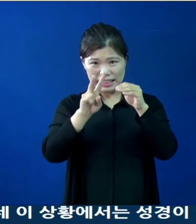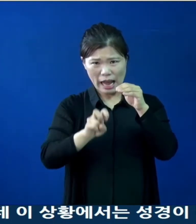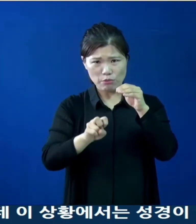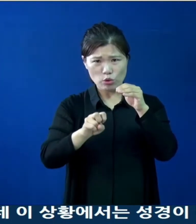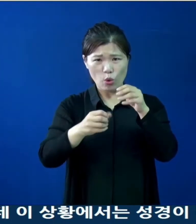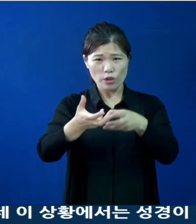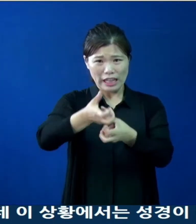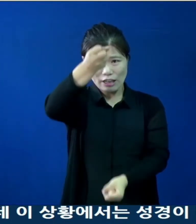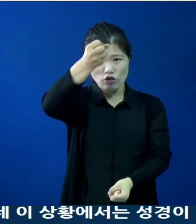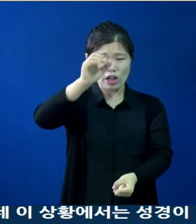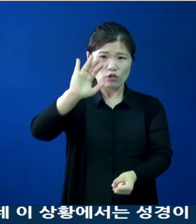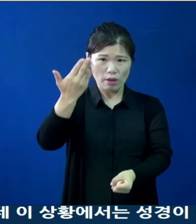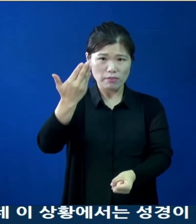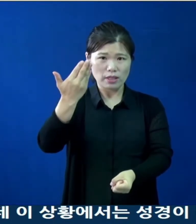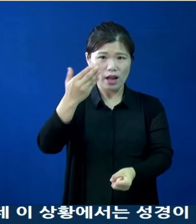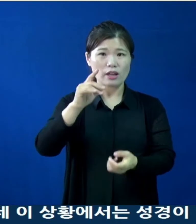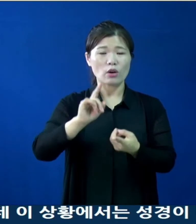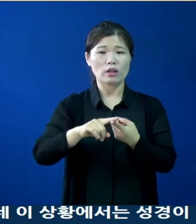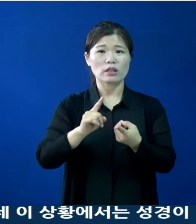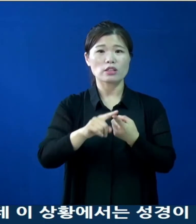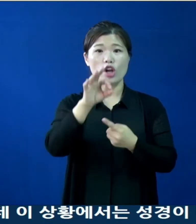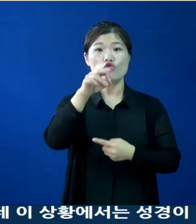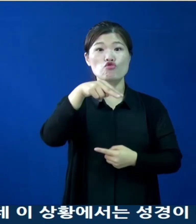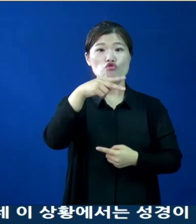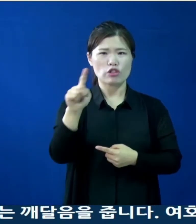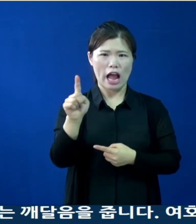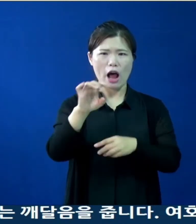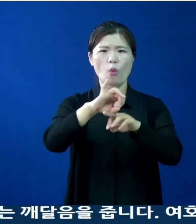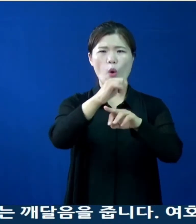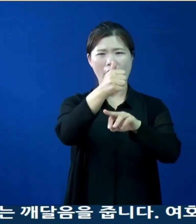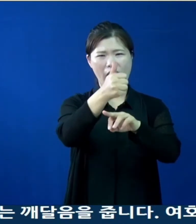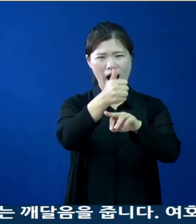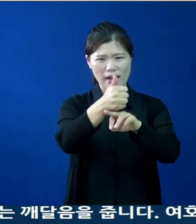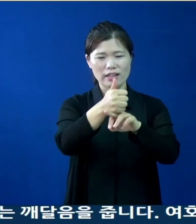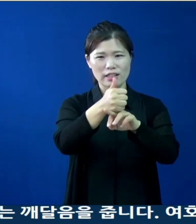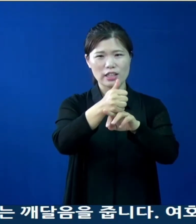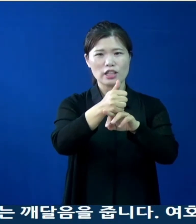유다 왕 중에 한 명인데 그런대로 괜찮은 왕이었습니다.